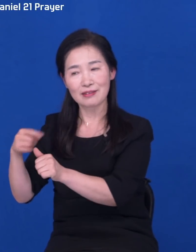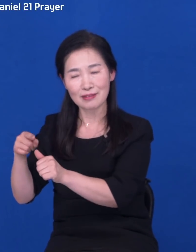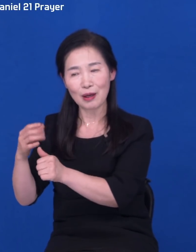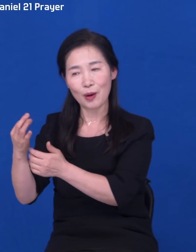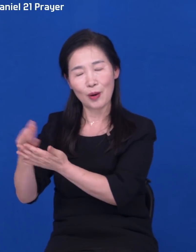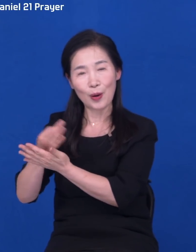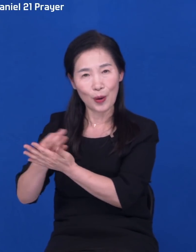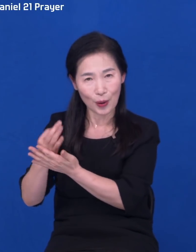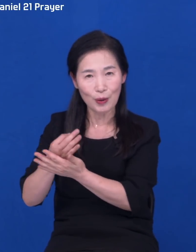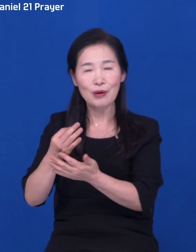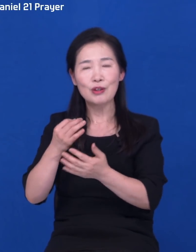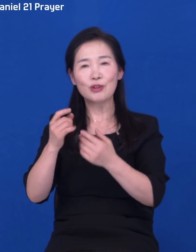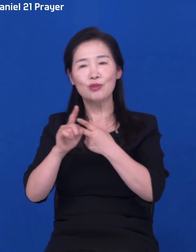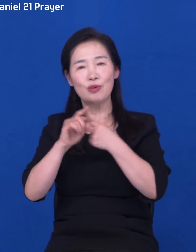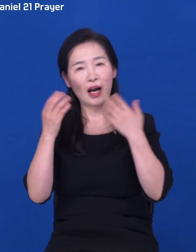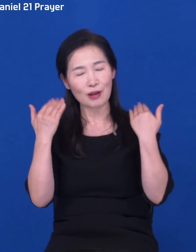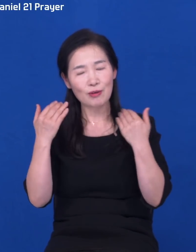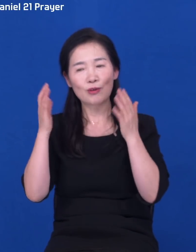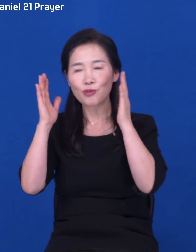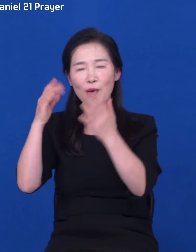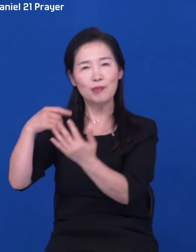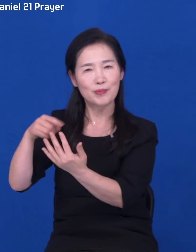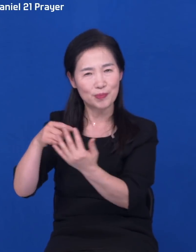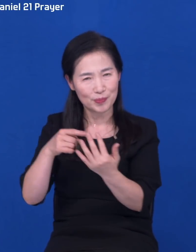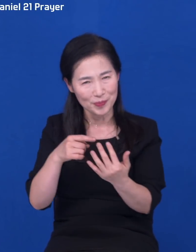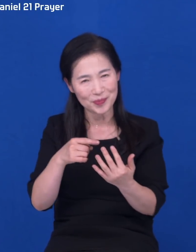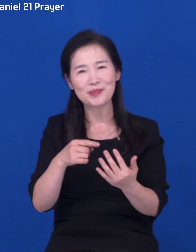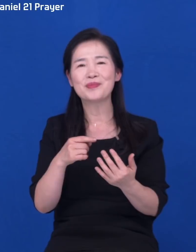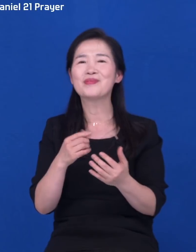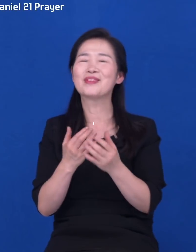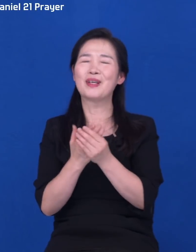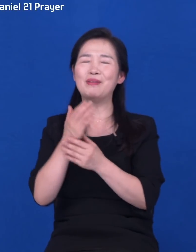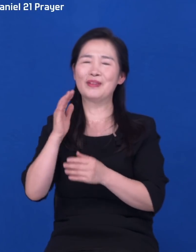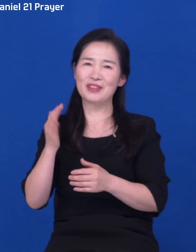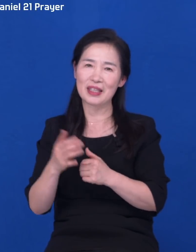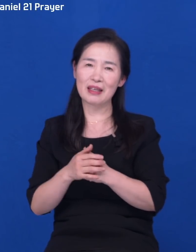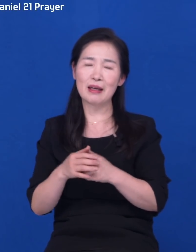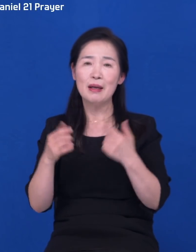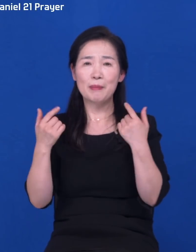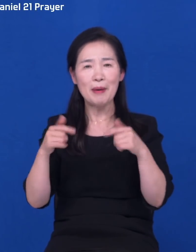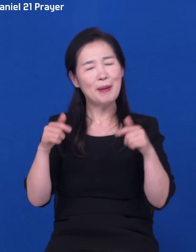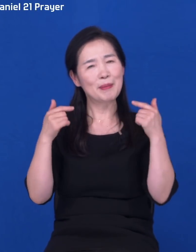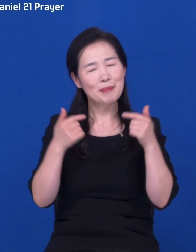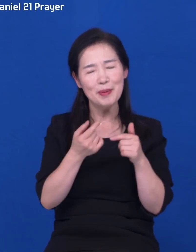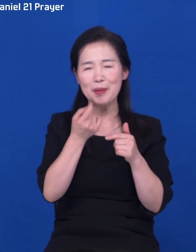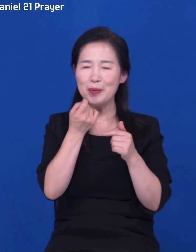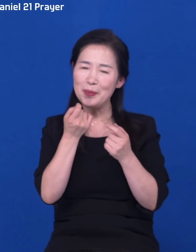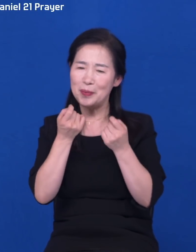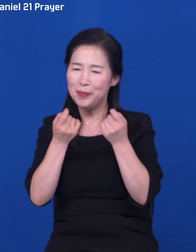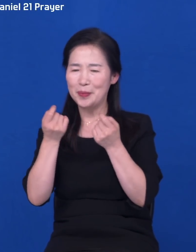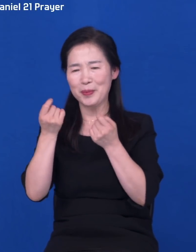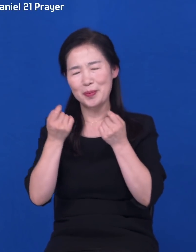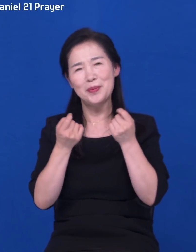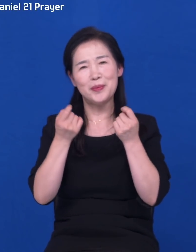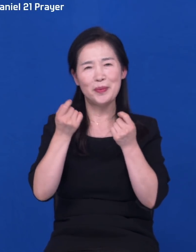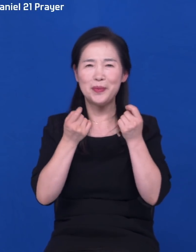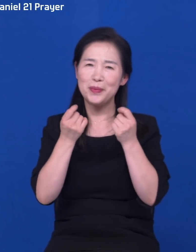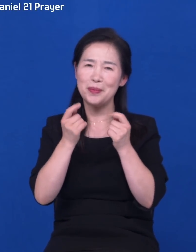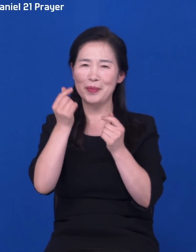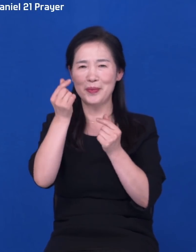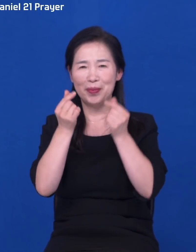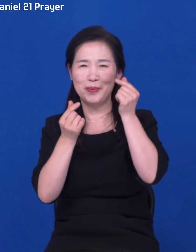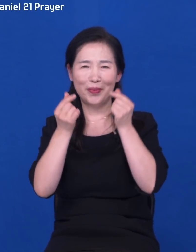군데 수업을 하게 됐어요. 그렇게 하게 살면서 매일매일 아기자기 주님과 사랑하는 게